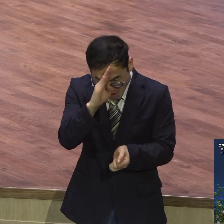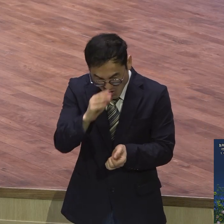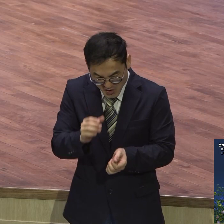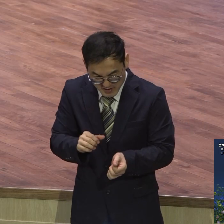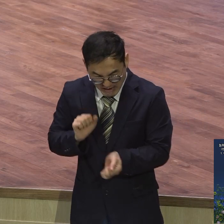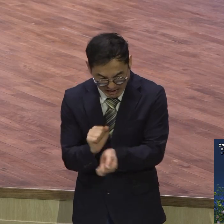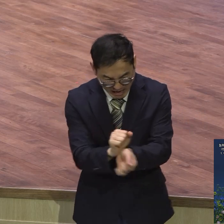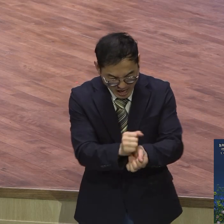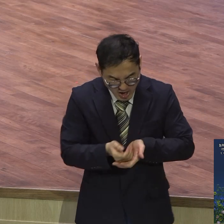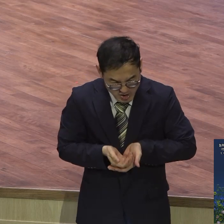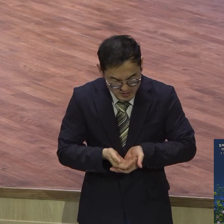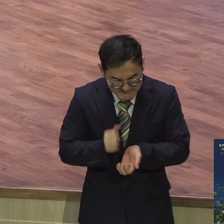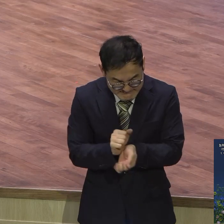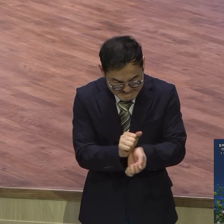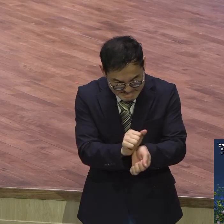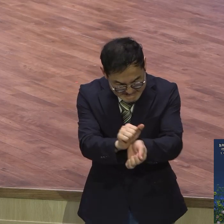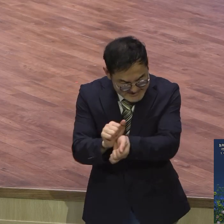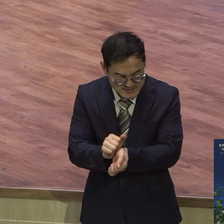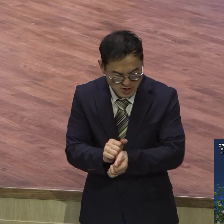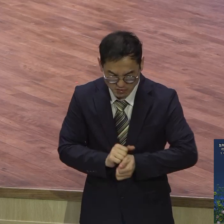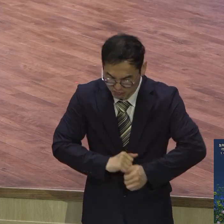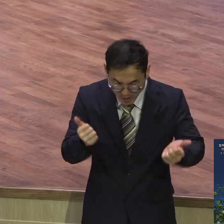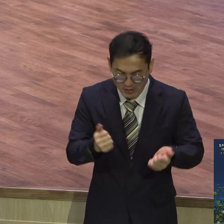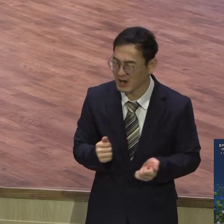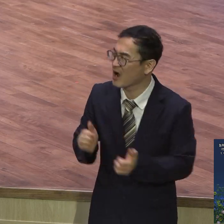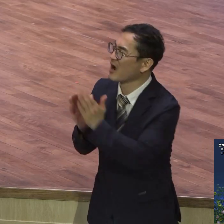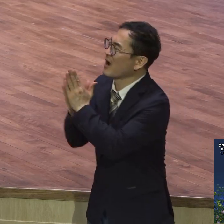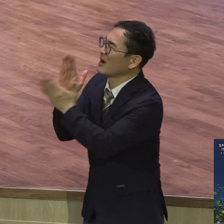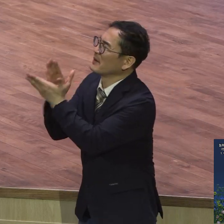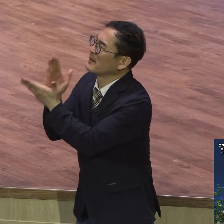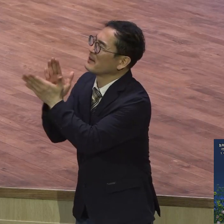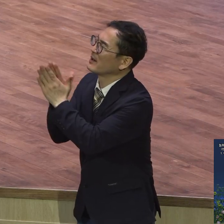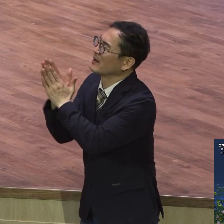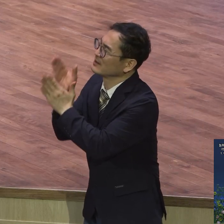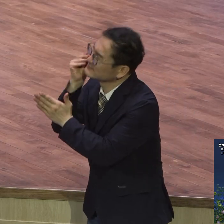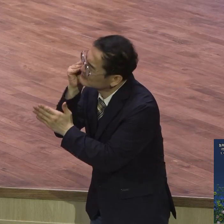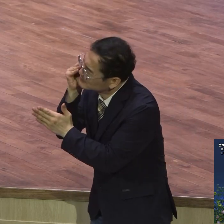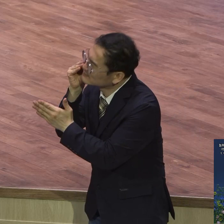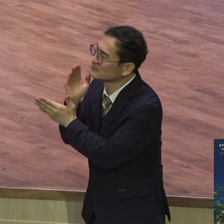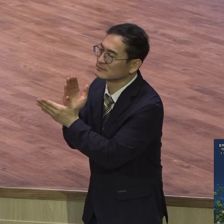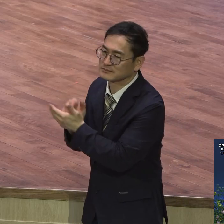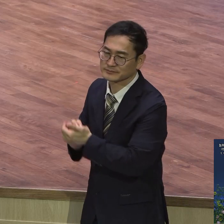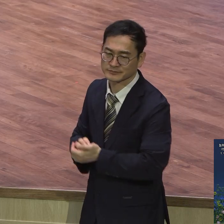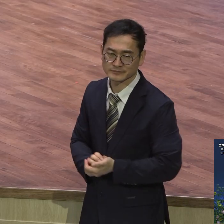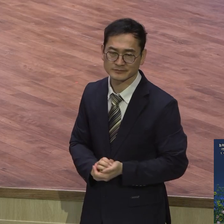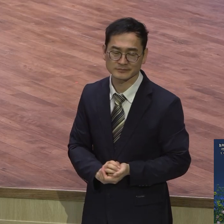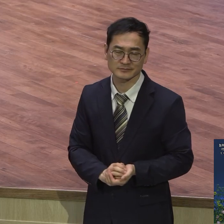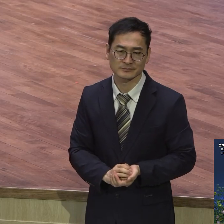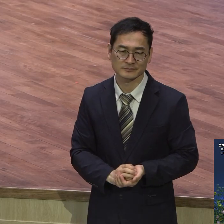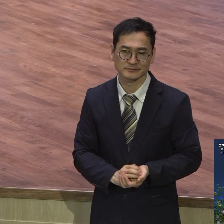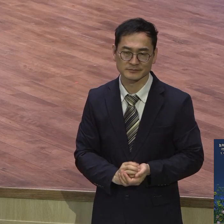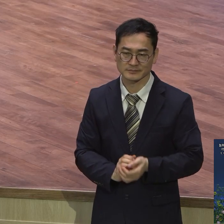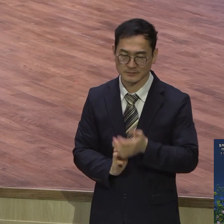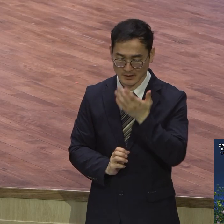모세가 하나님에 기도했으면 하나님 용서해 주십시오. 막 충분히 기도를 했어요. 그러지 말라고.